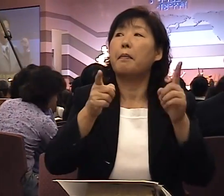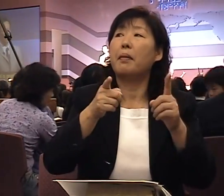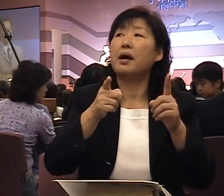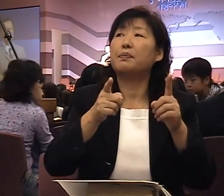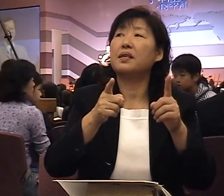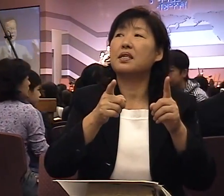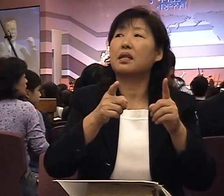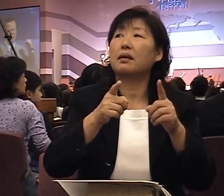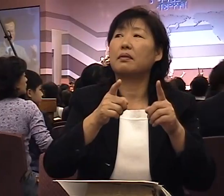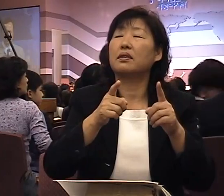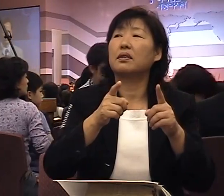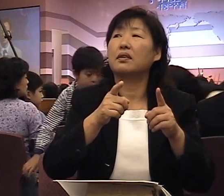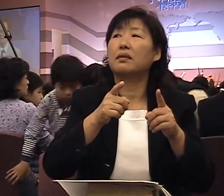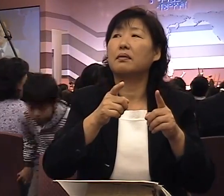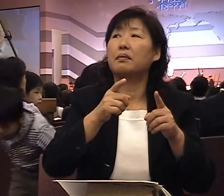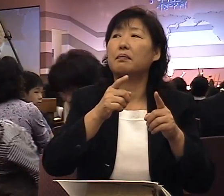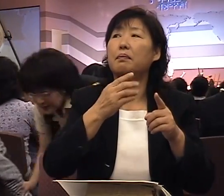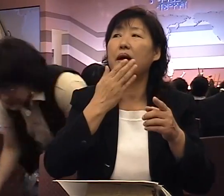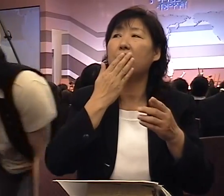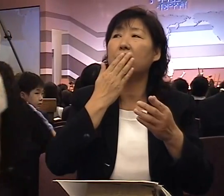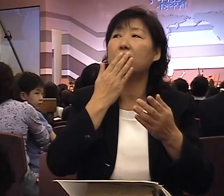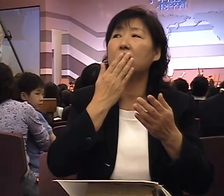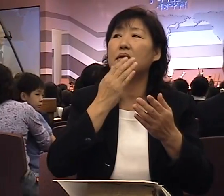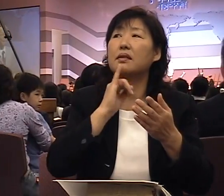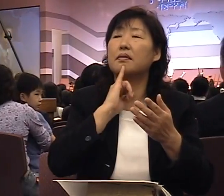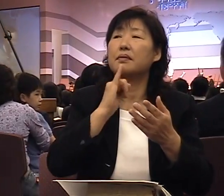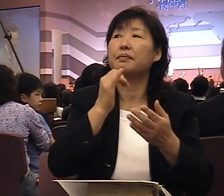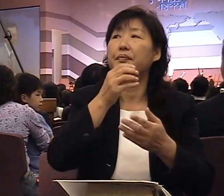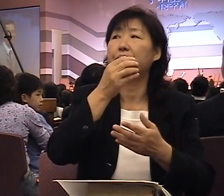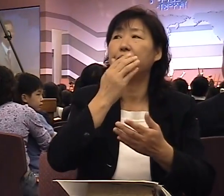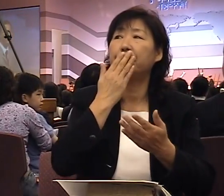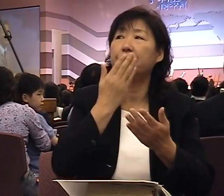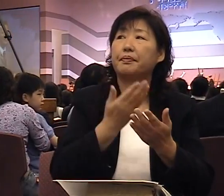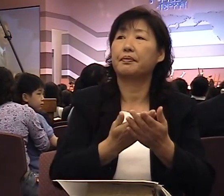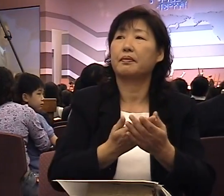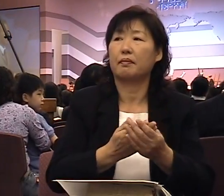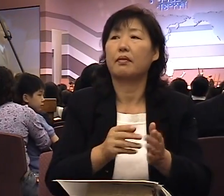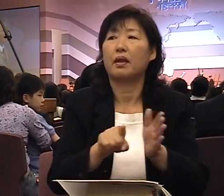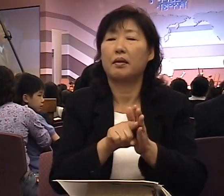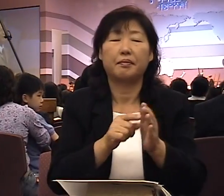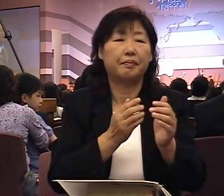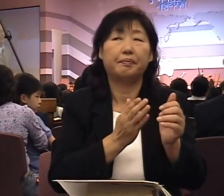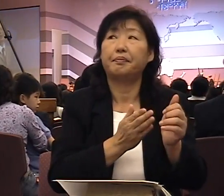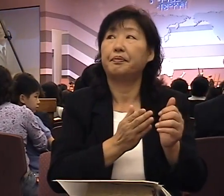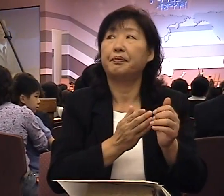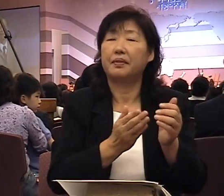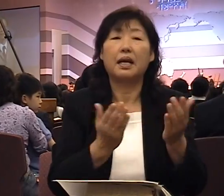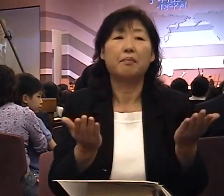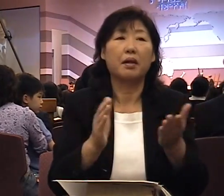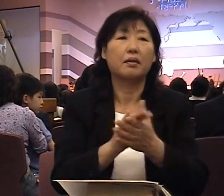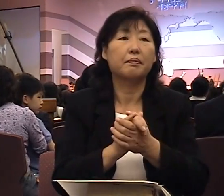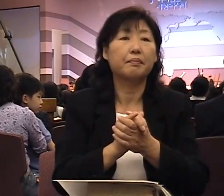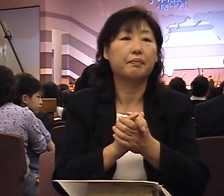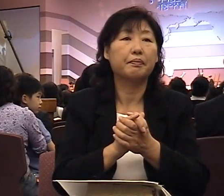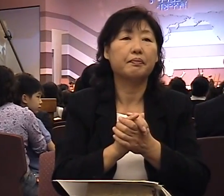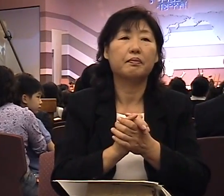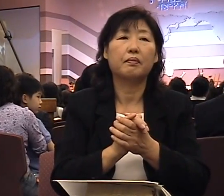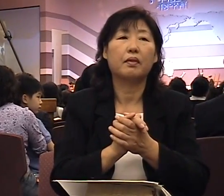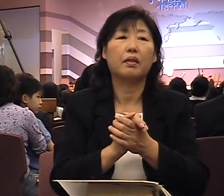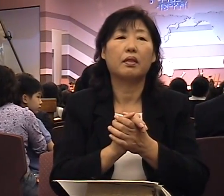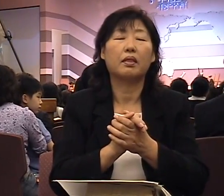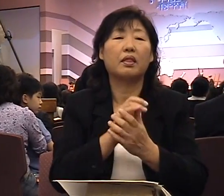더. Life is not good, but God is good. 믿으십니까? 네, 아멘. 믿어요. 그래요,